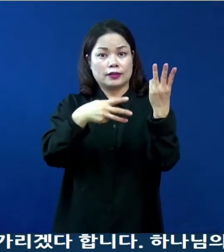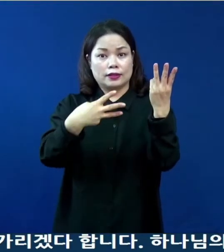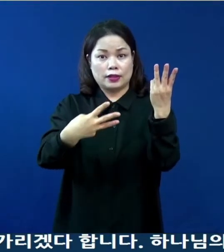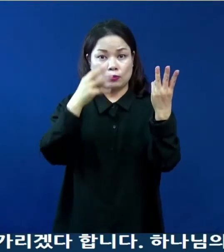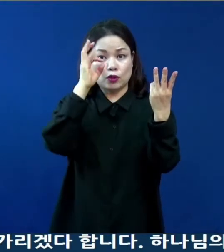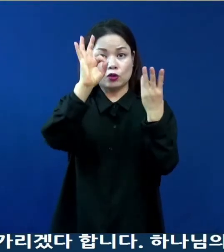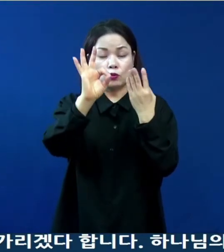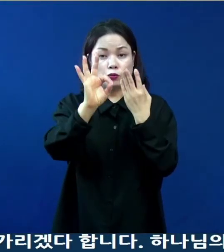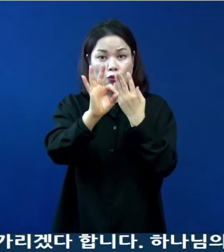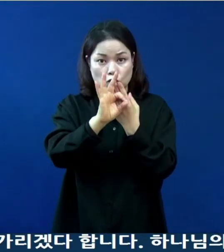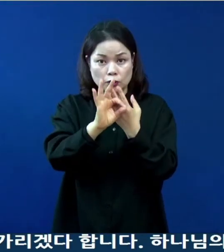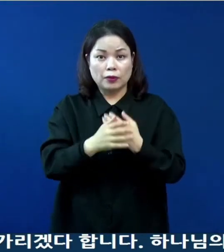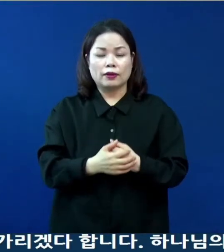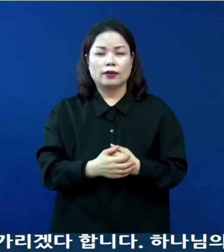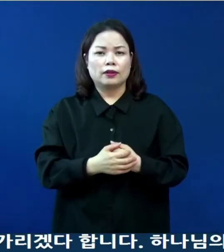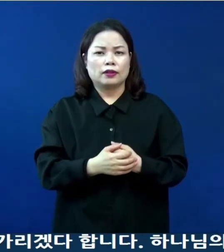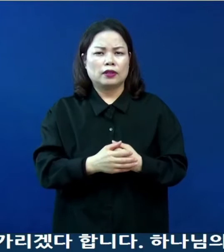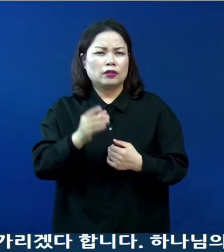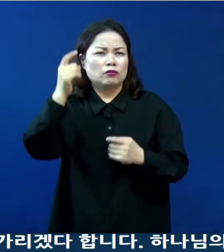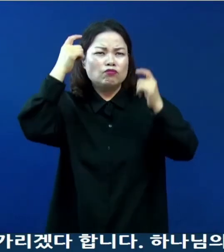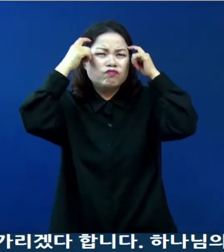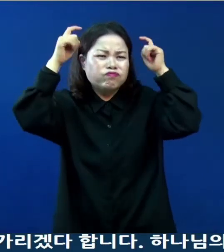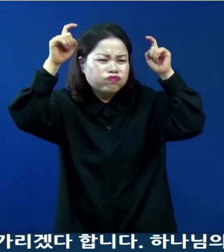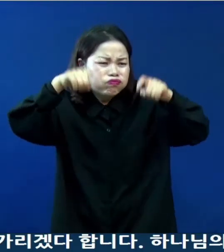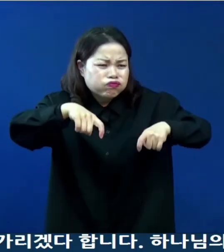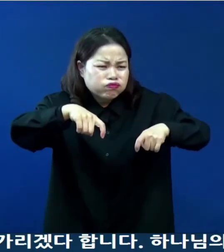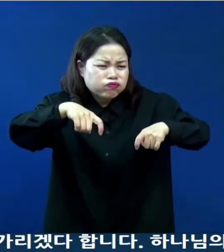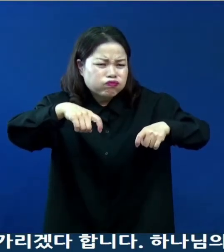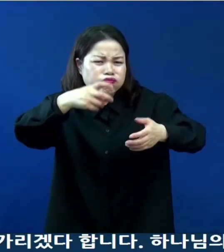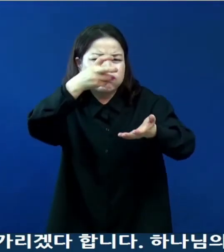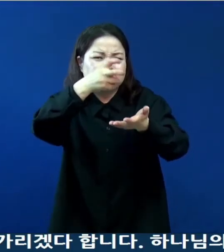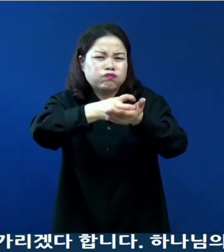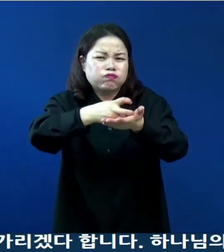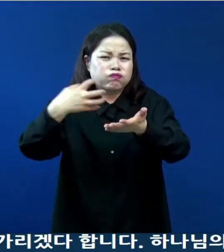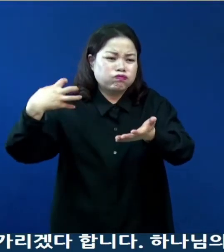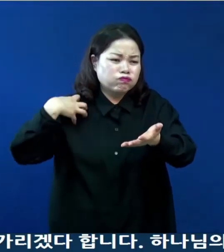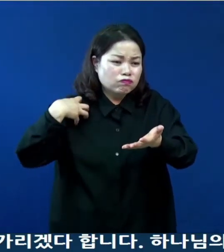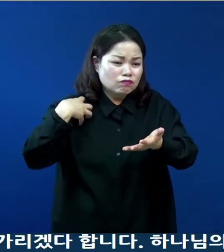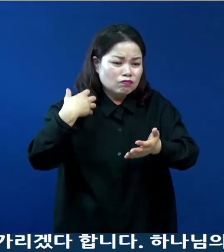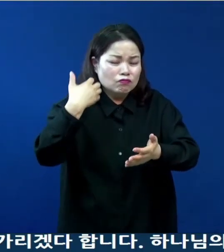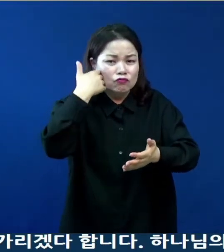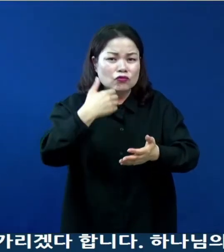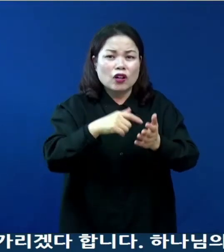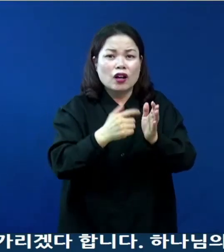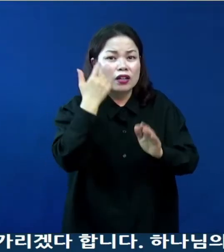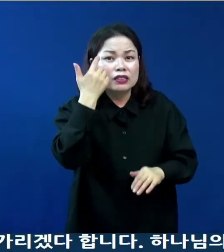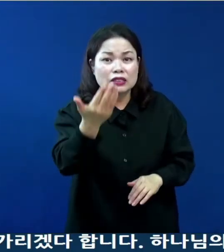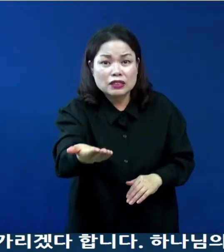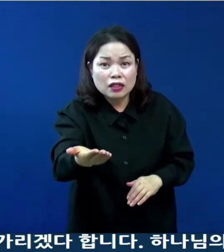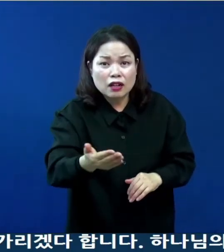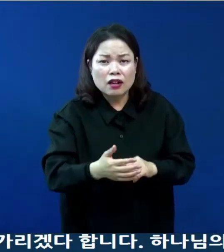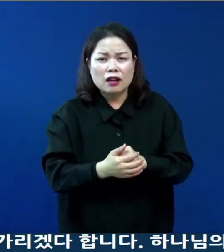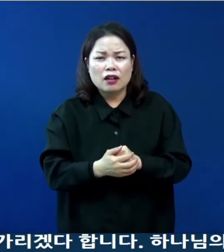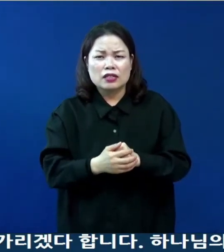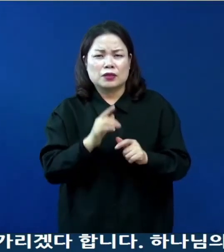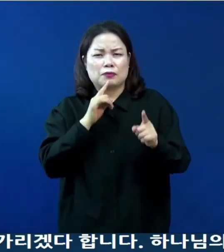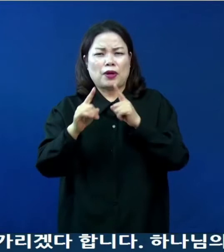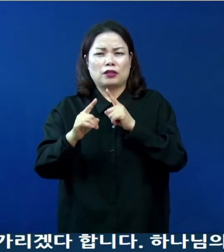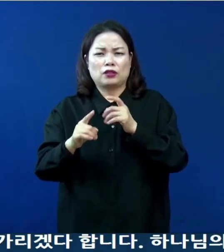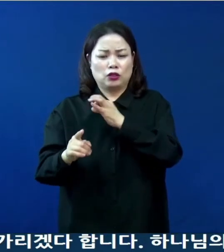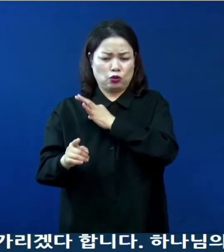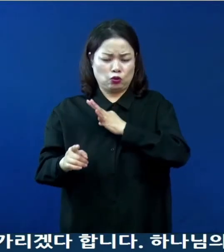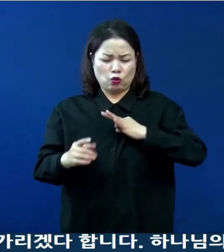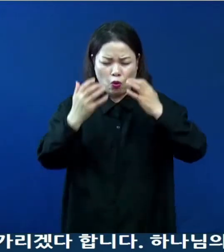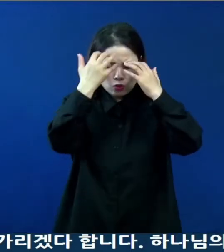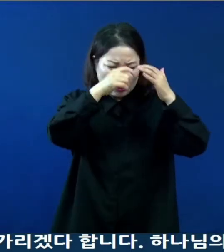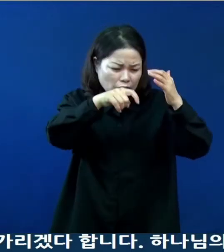보시면 3절에 무지한 말로 이치를 가리는 자가 누구니까 라고 기록되어 있는데요. 이 말은 욥이